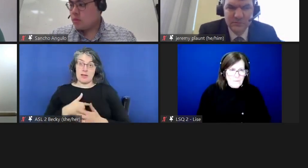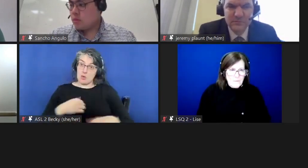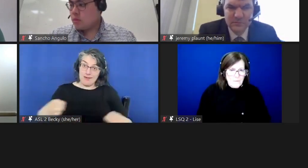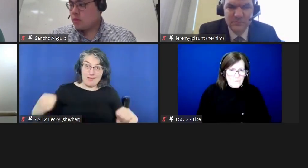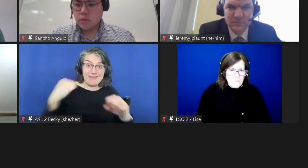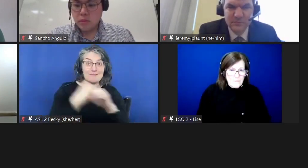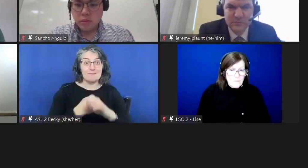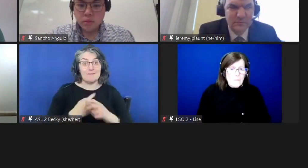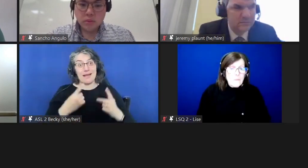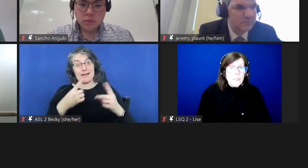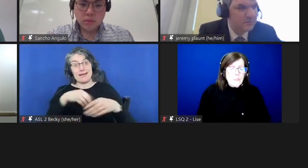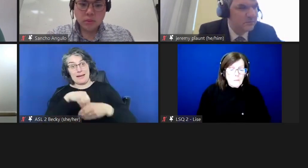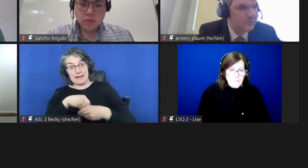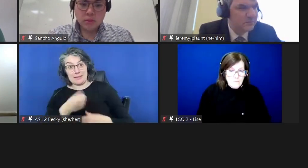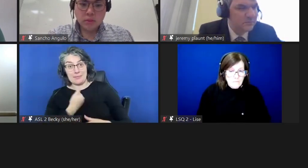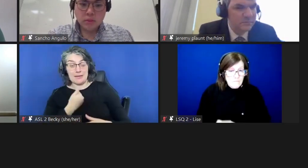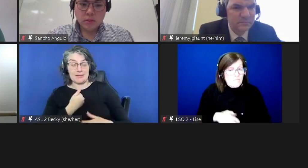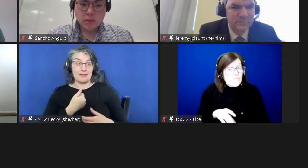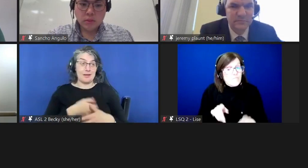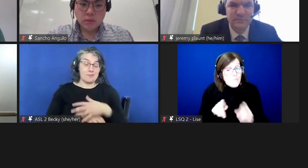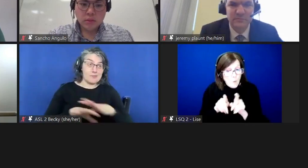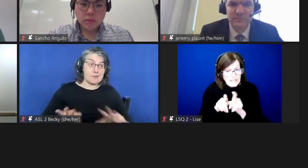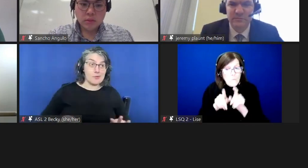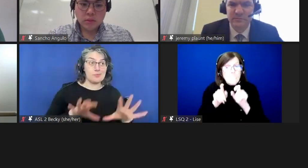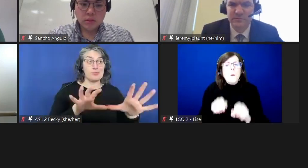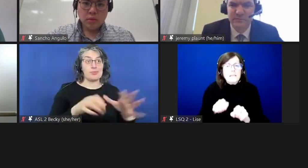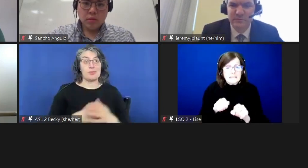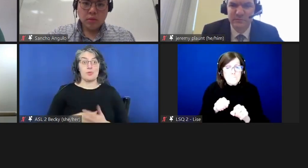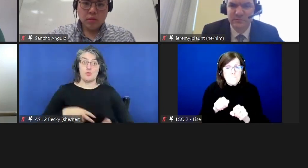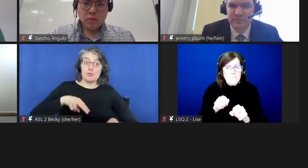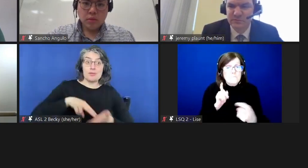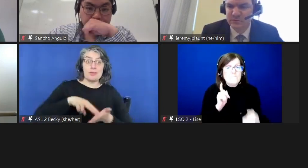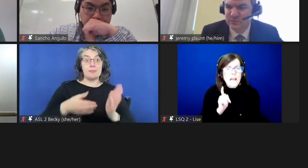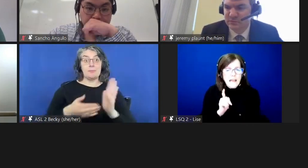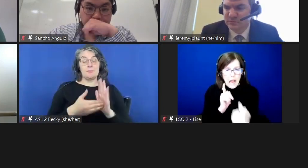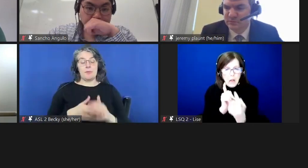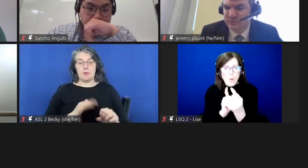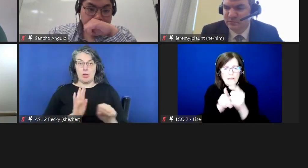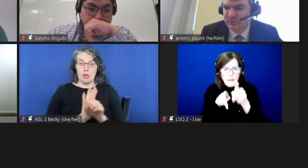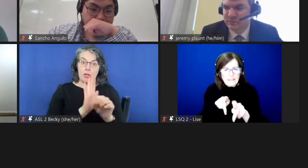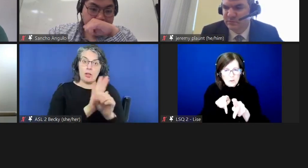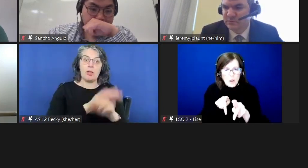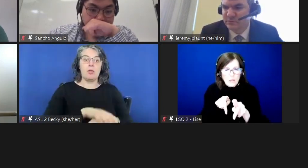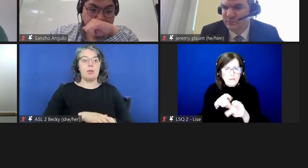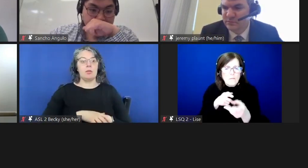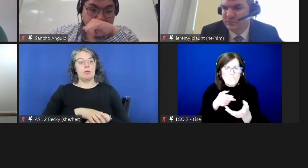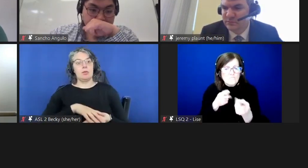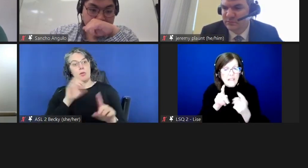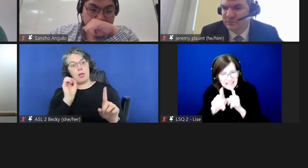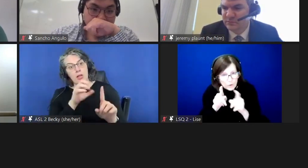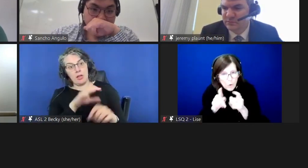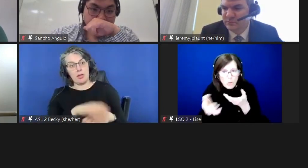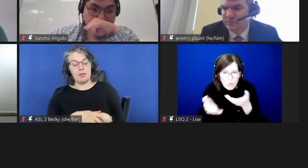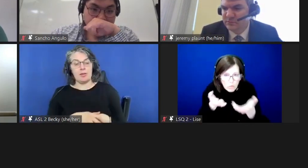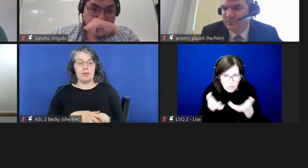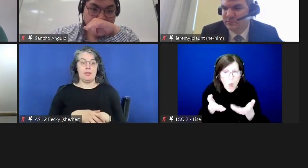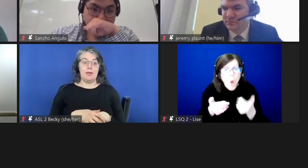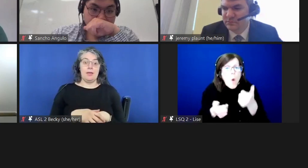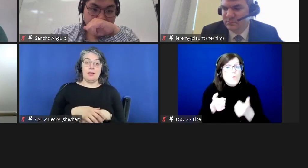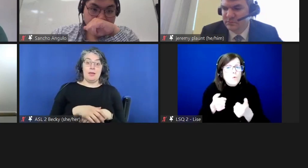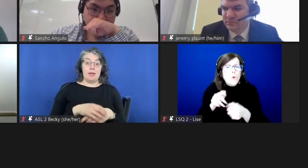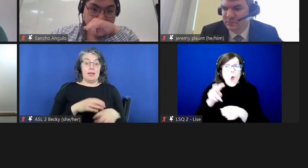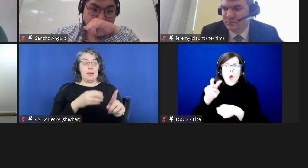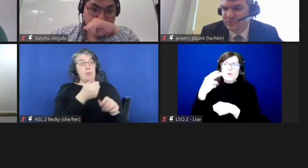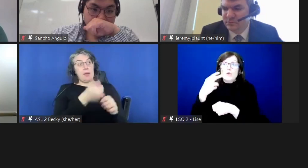il y a la possibilité d'avoir un entretien avec la personne ou avec le superviseur ou avec